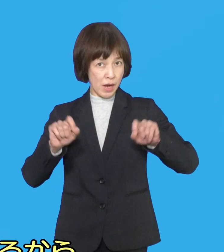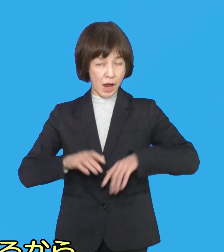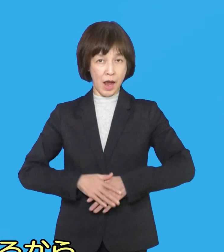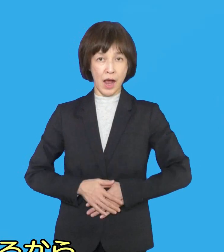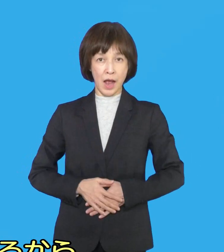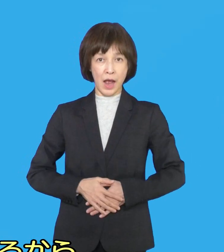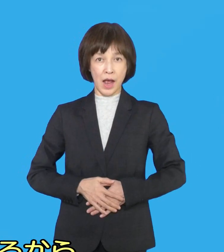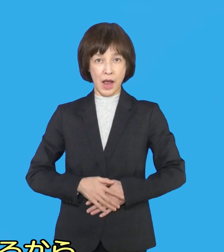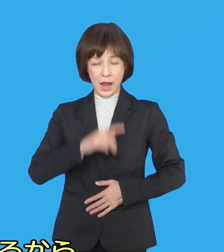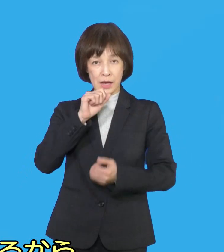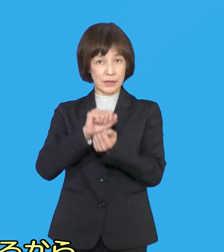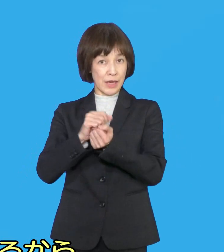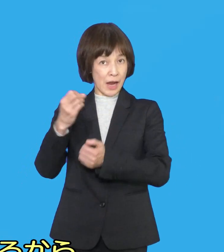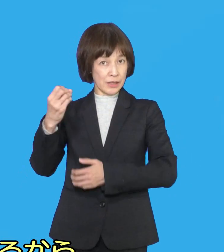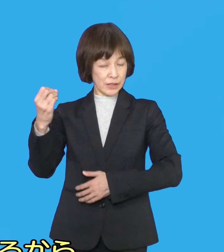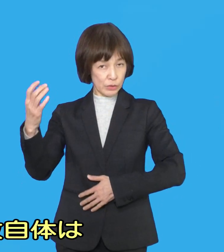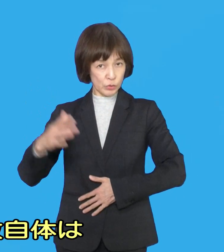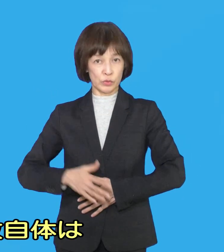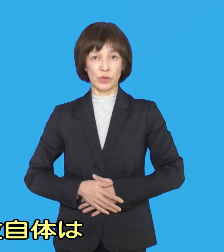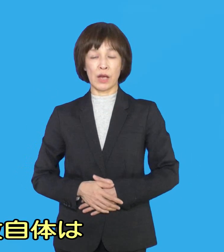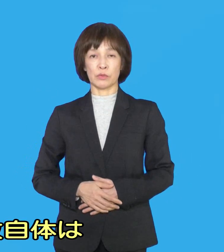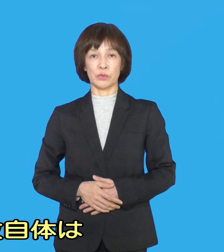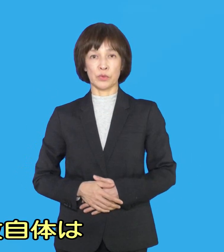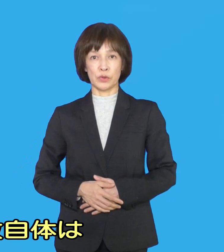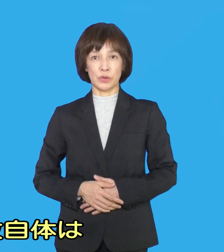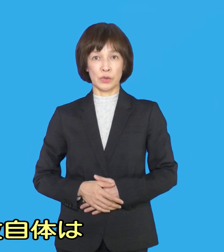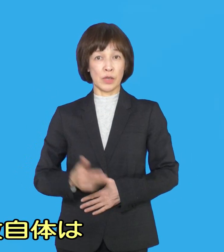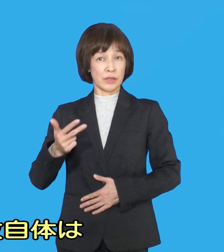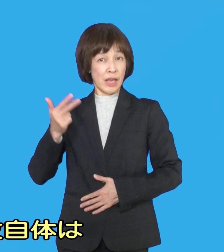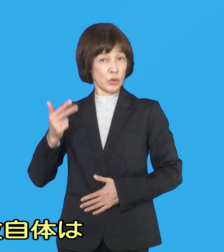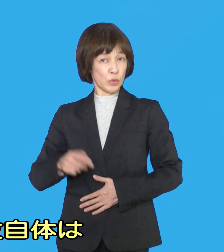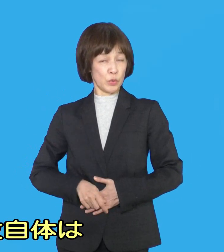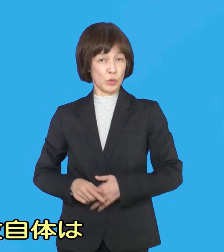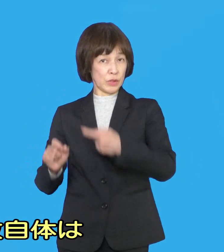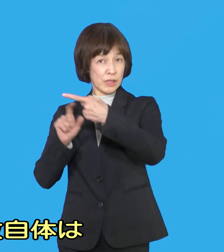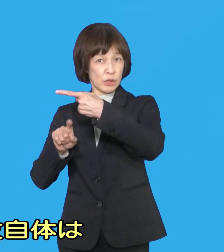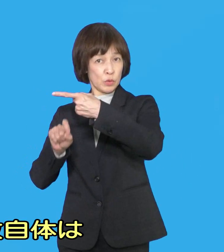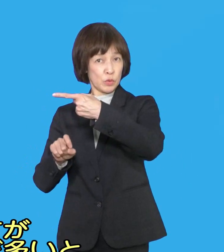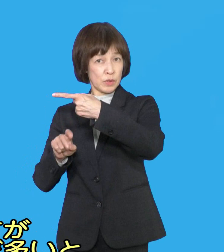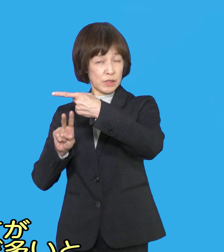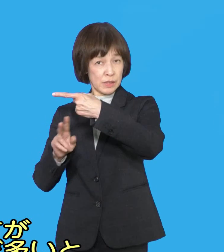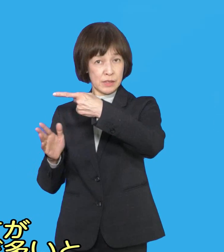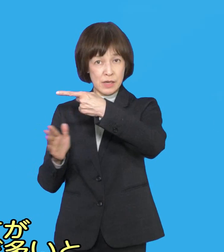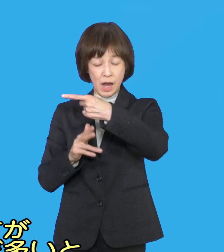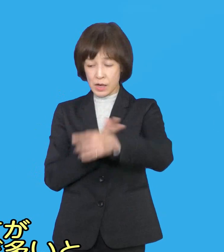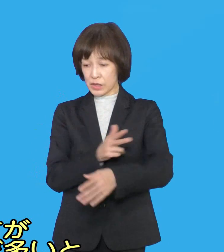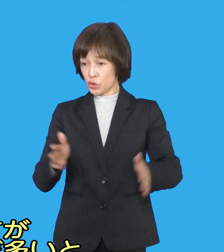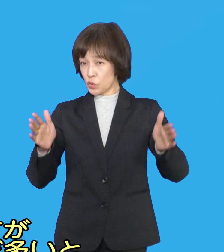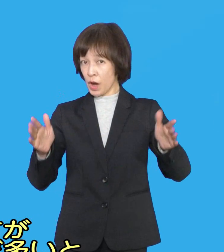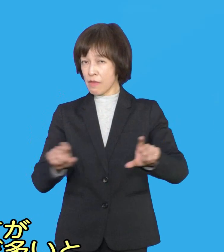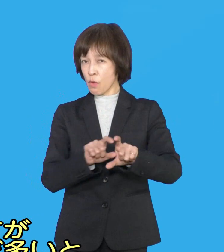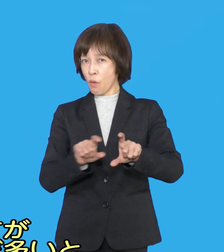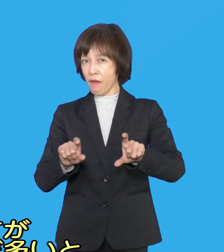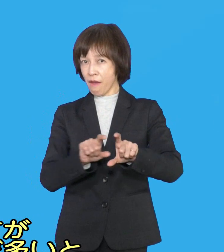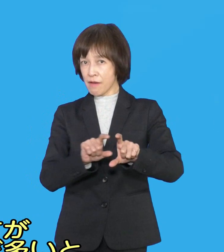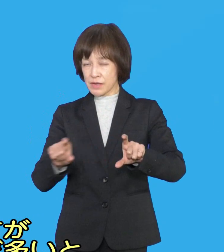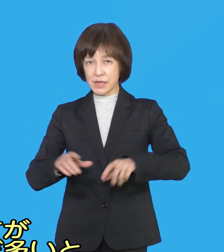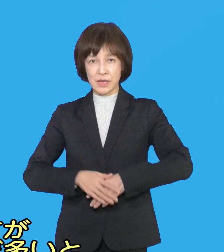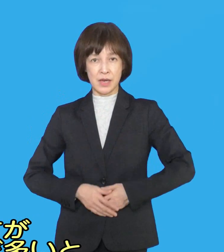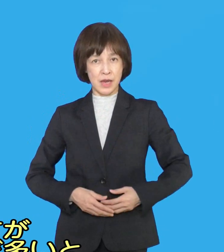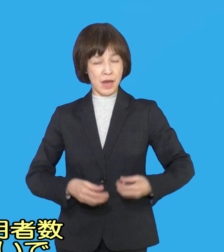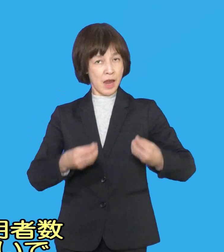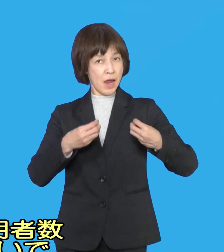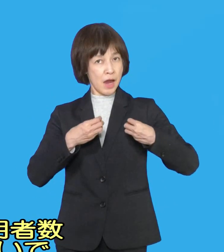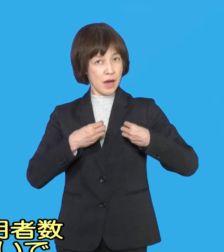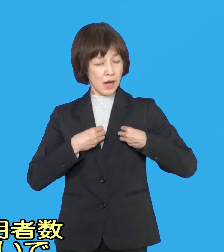日、先週のところからですね、感染経路不明者数自体は毎日1週間の平均ですが、下がっていく日が多